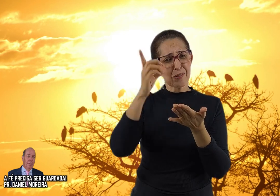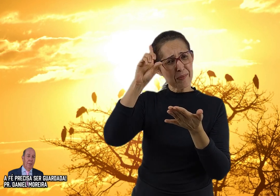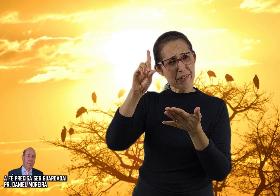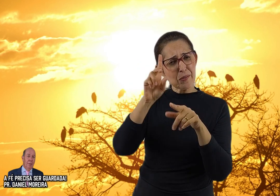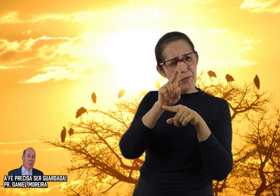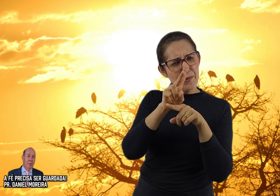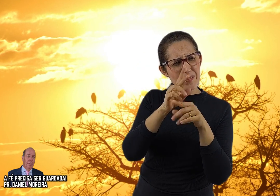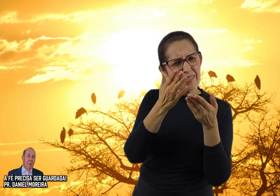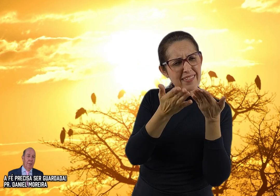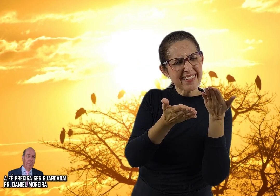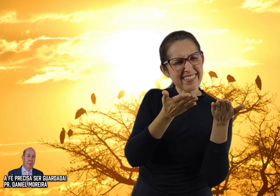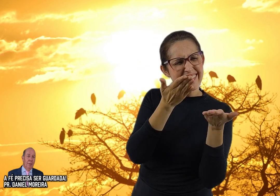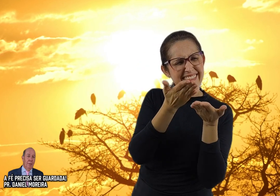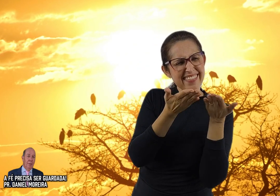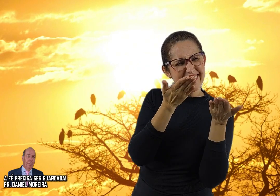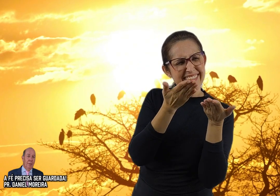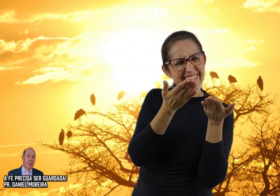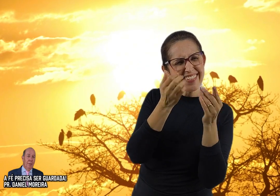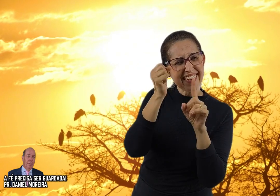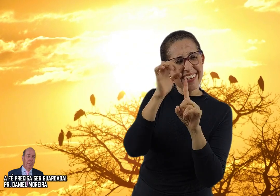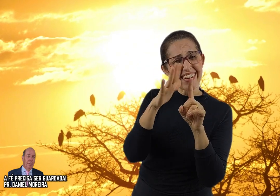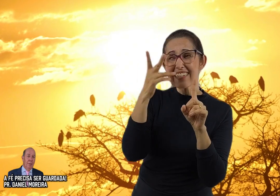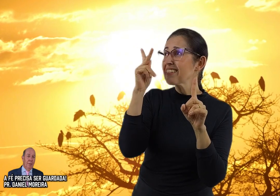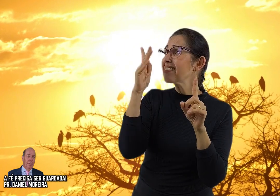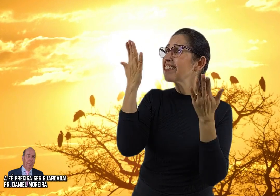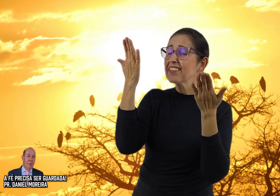zelo. Que é a graça de Deus.